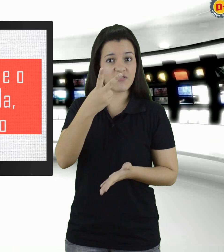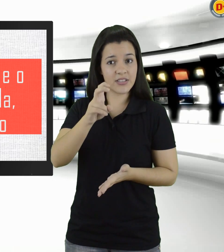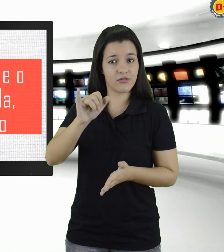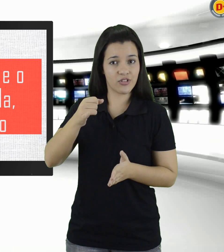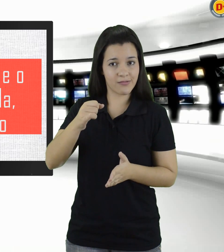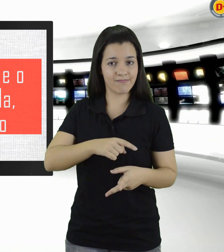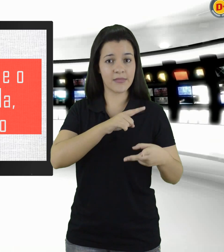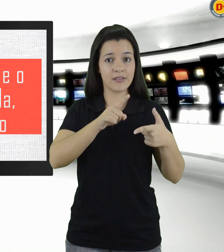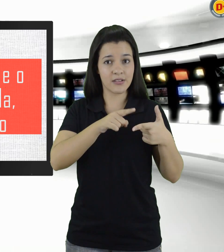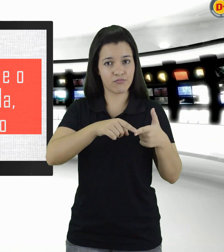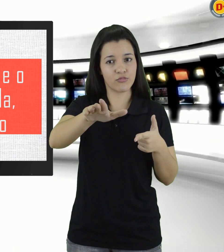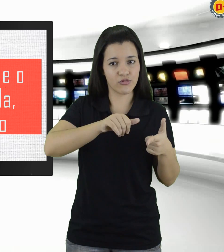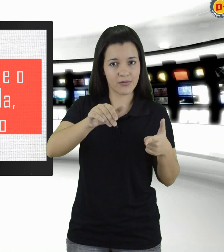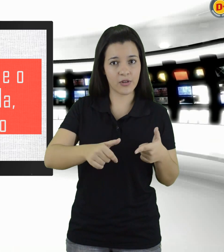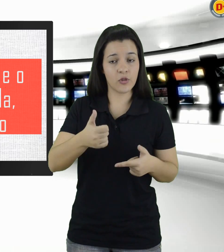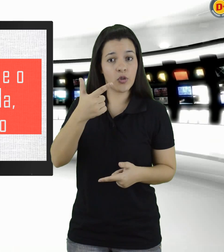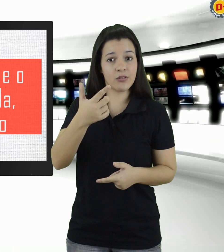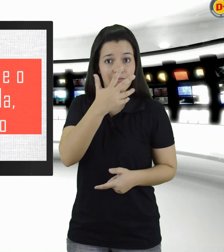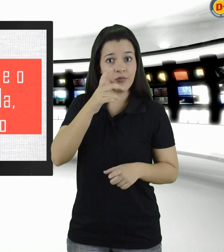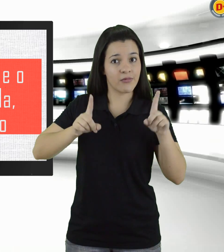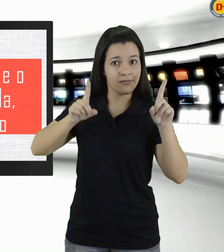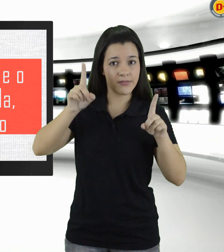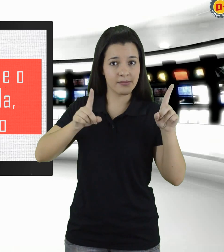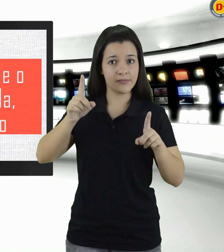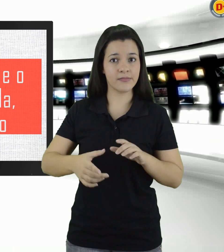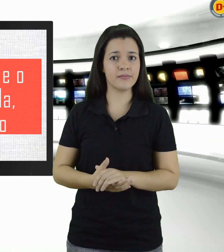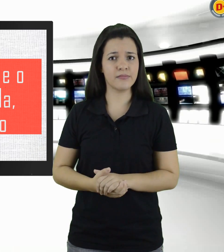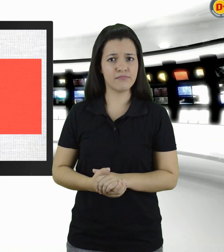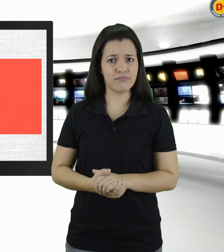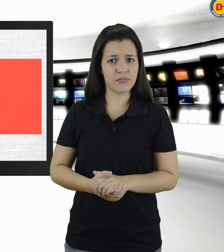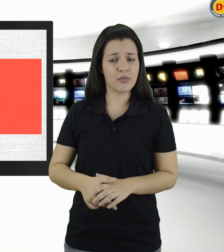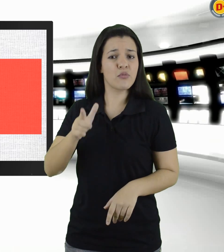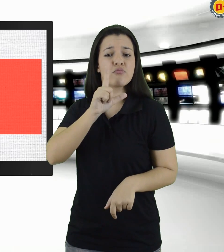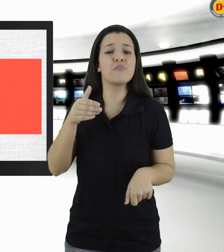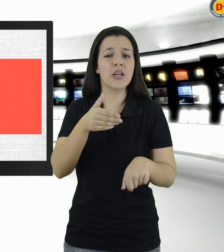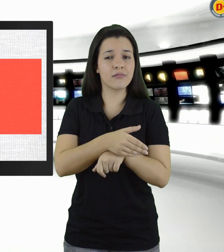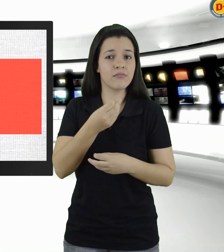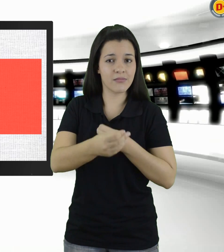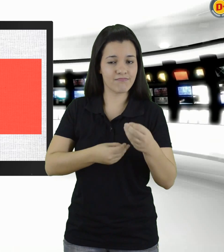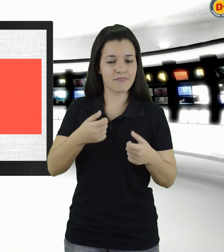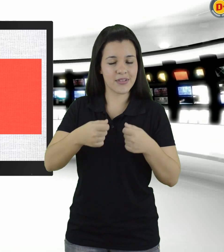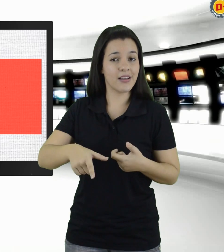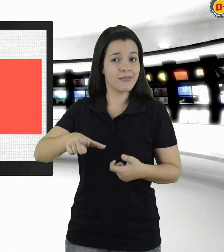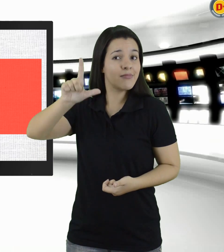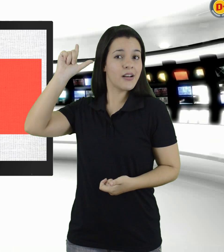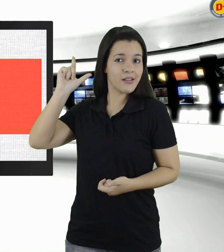segunda chamada em 12 de fevereiro para participar é preciso ter feito o exame nacional do ensino médio